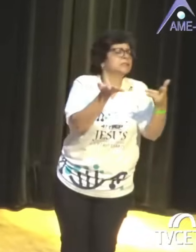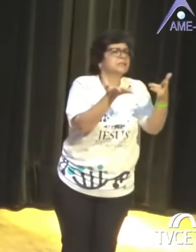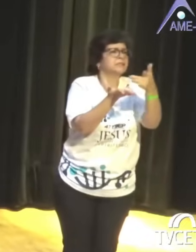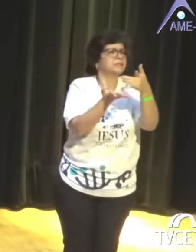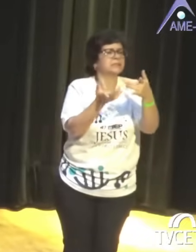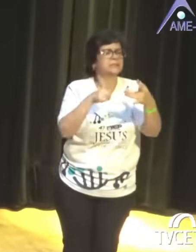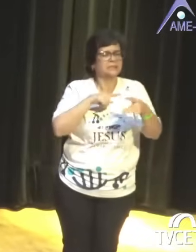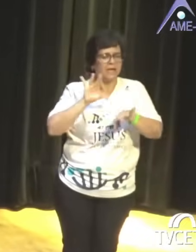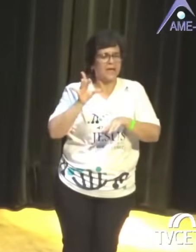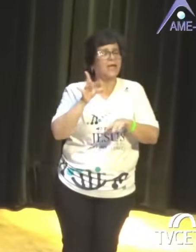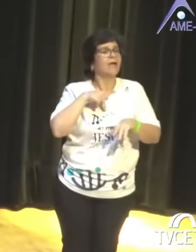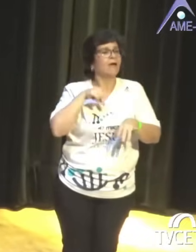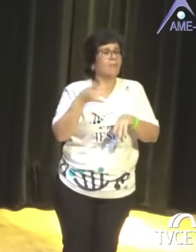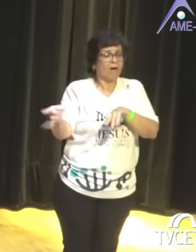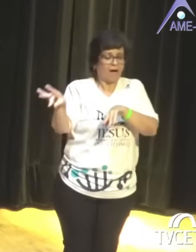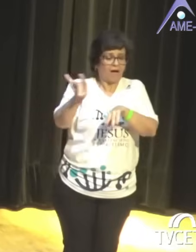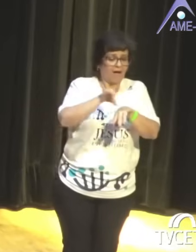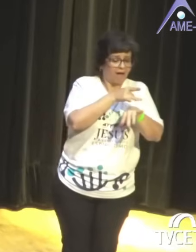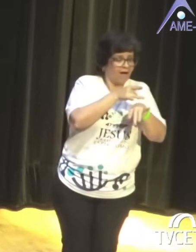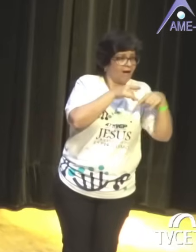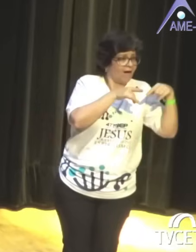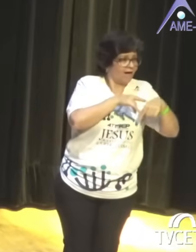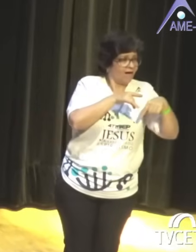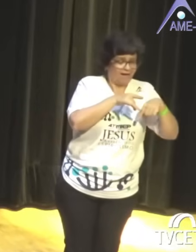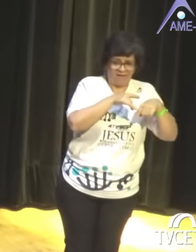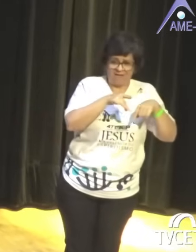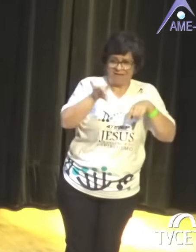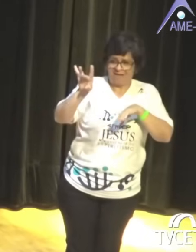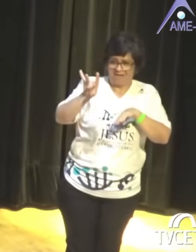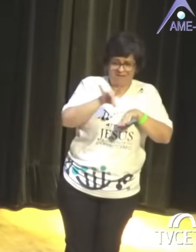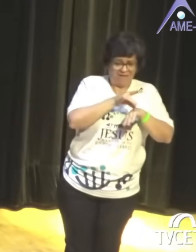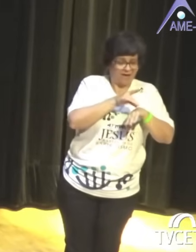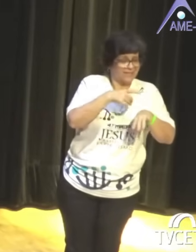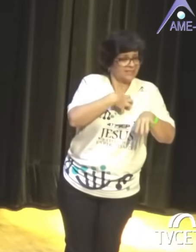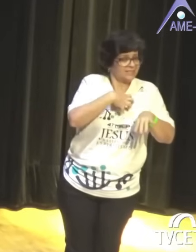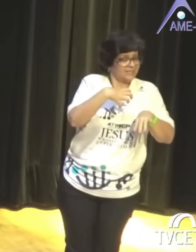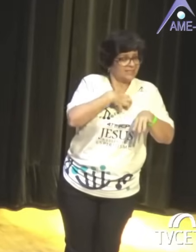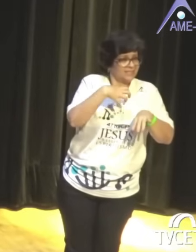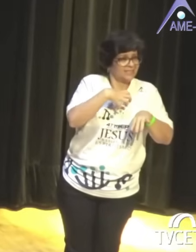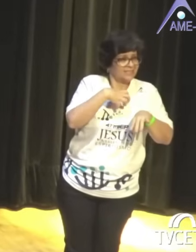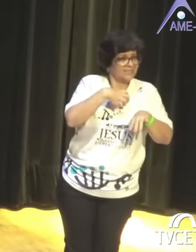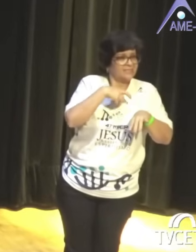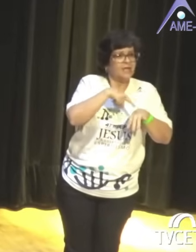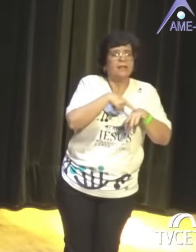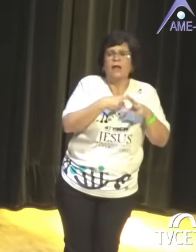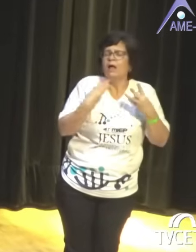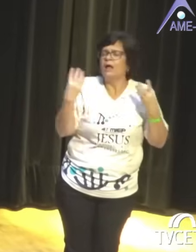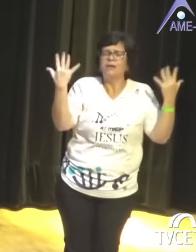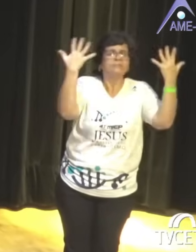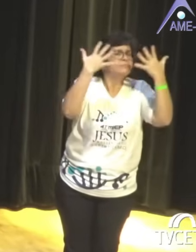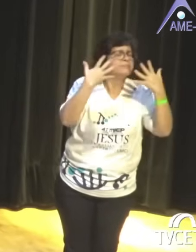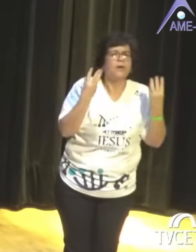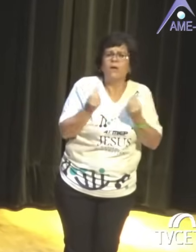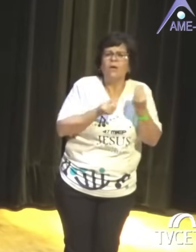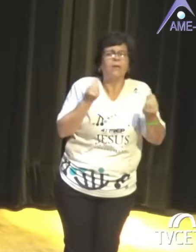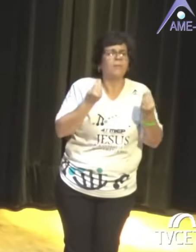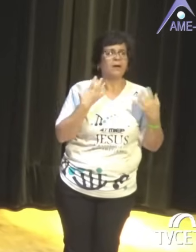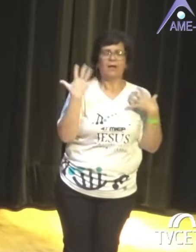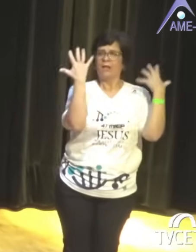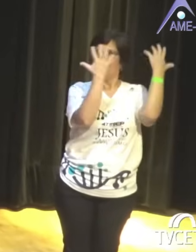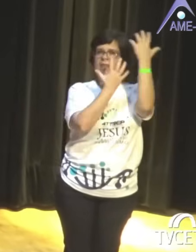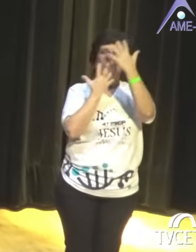Encarnação você vai viver experiências na sua Encarnação que você vai se sentir completamente